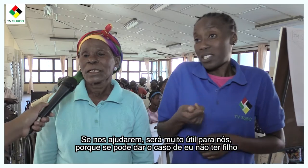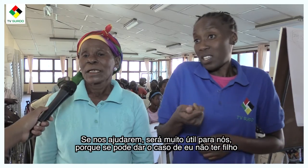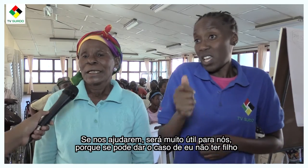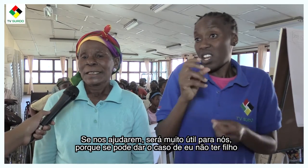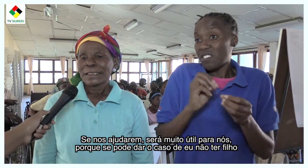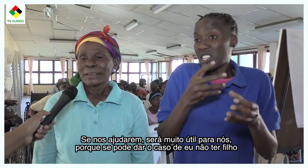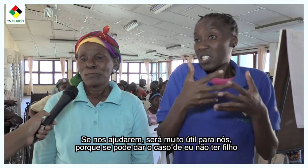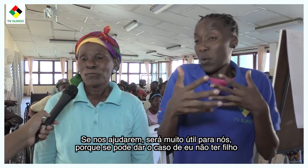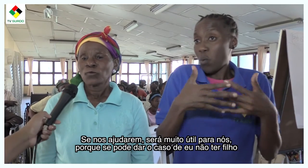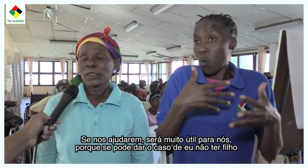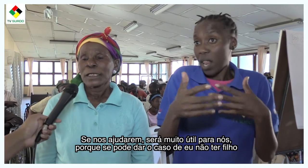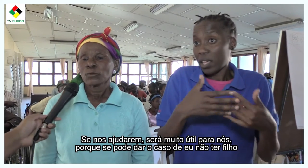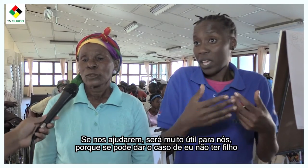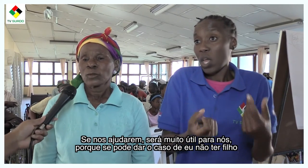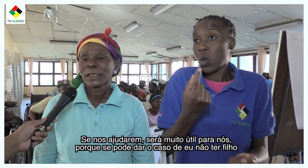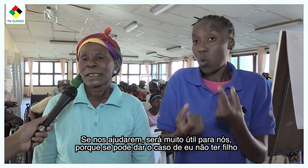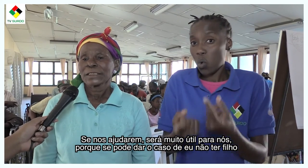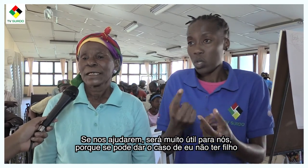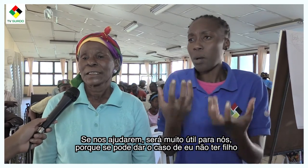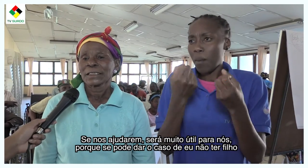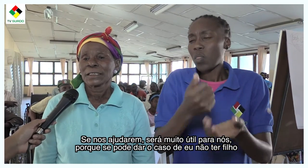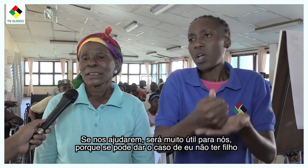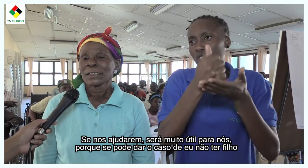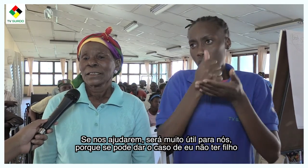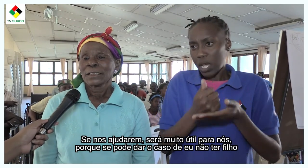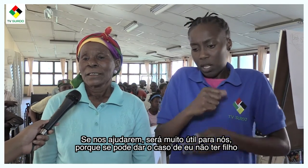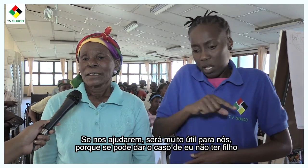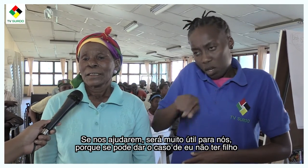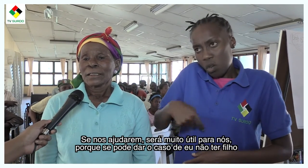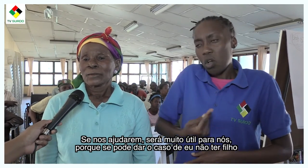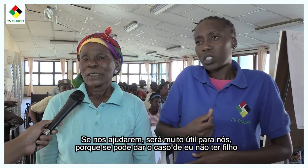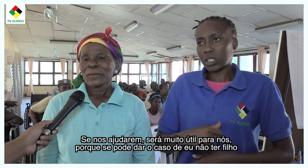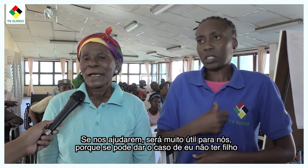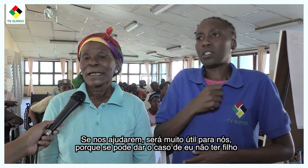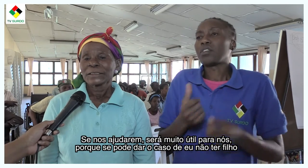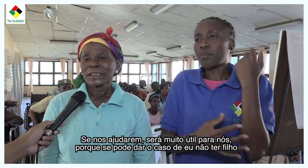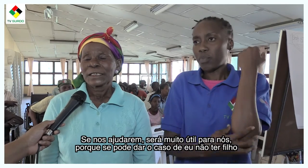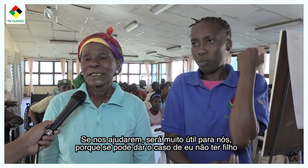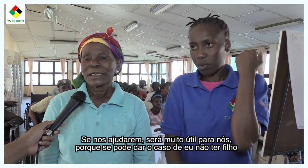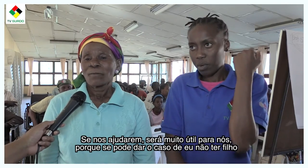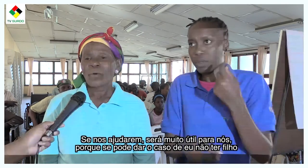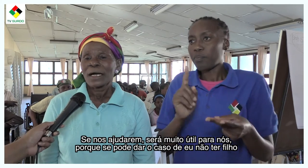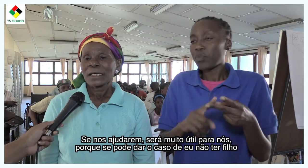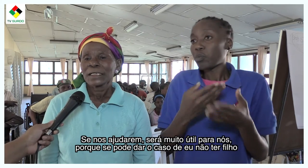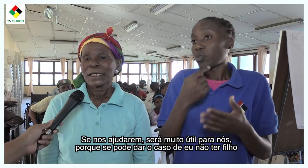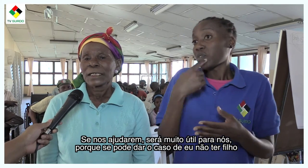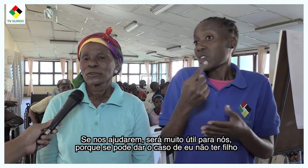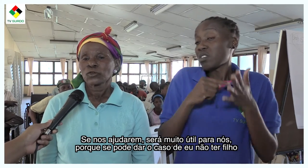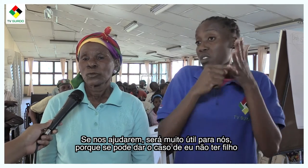por de financiamento. O curso vai ser um processo